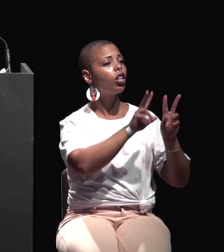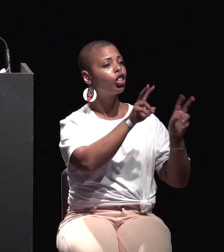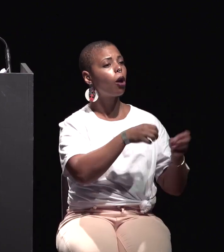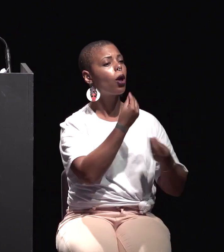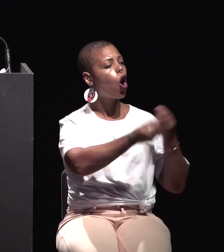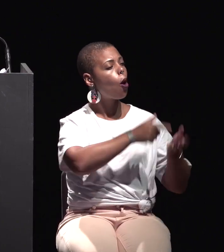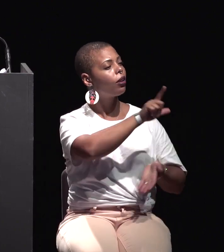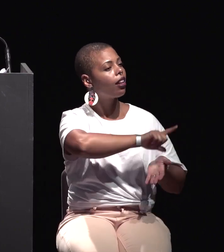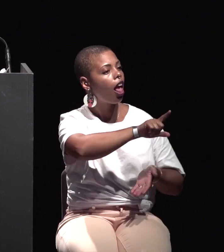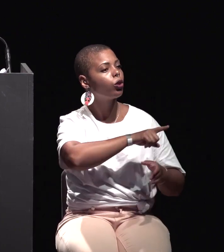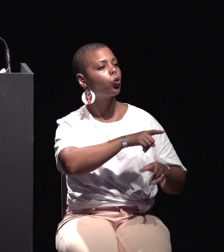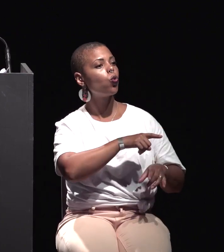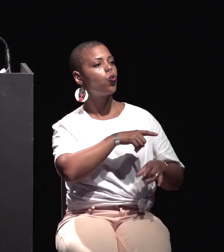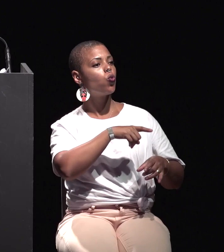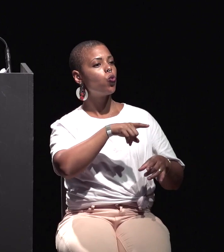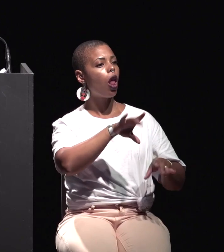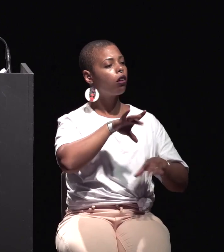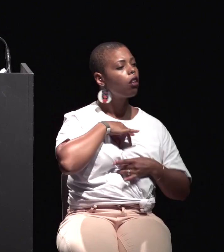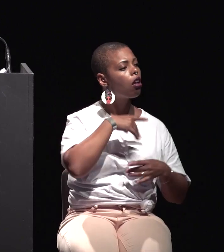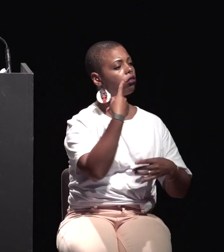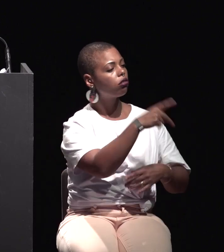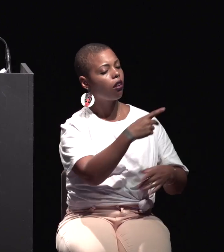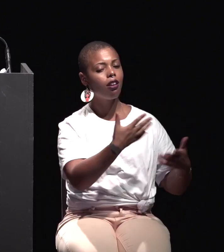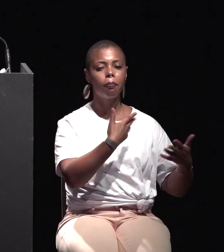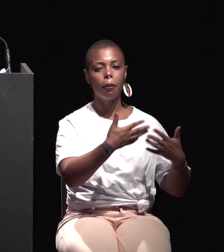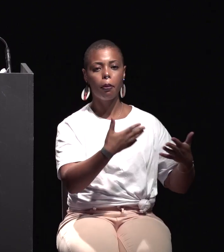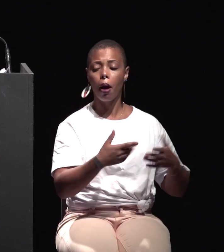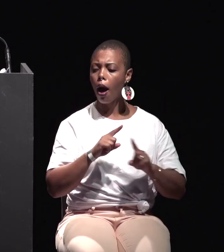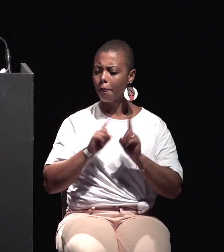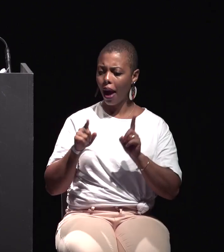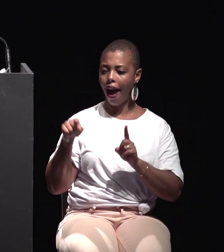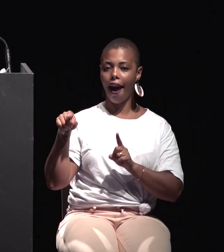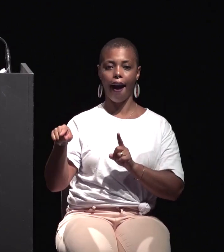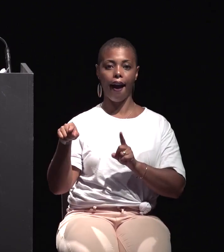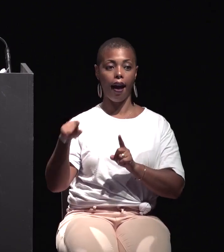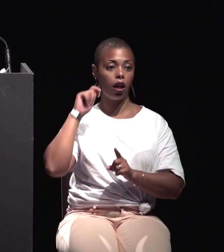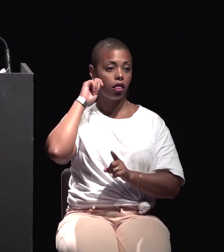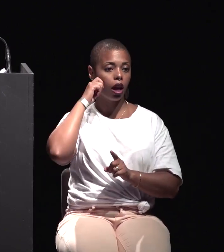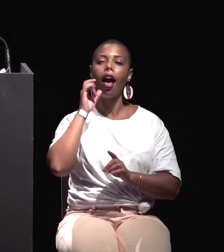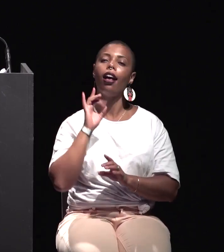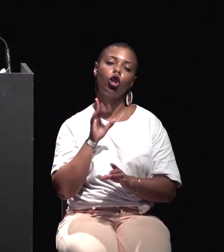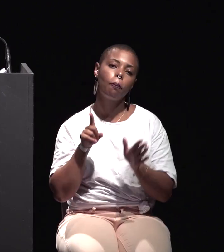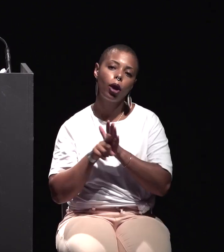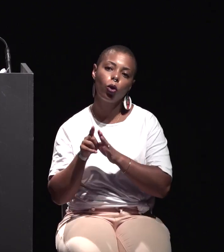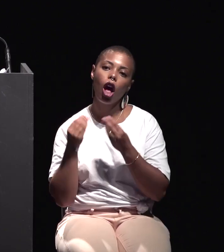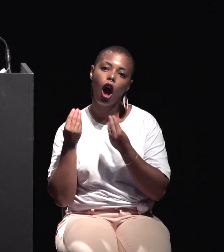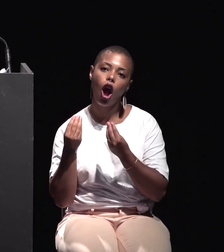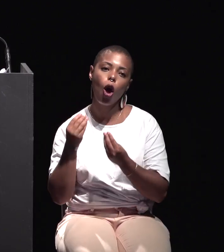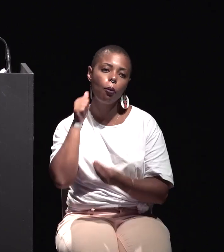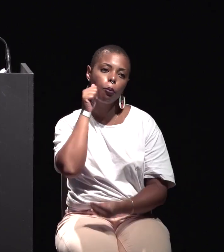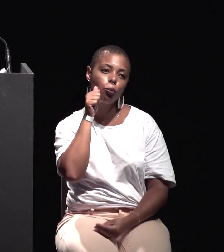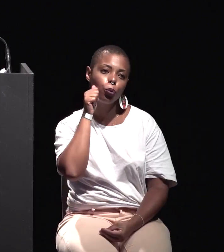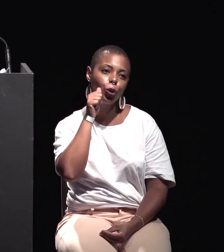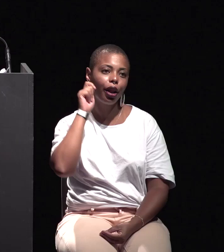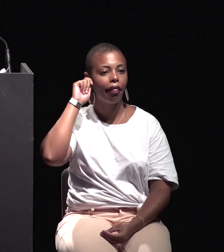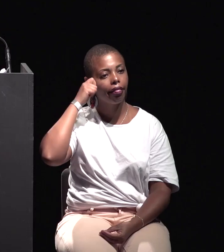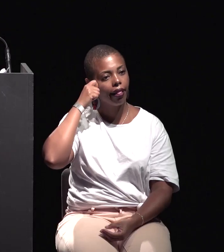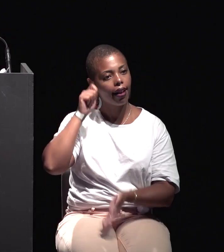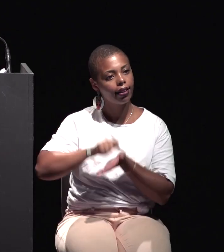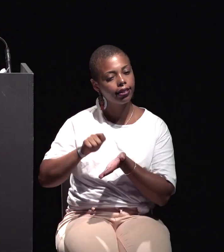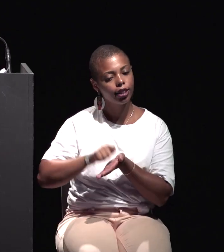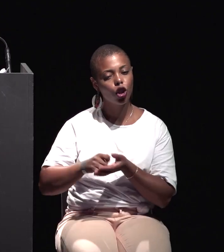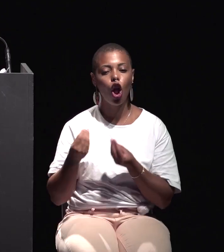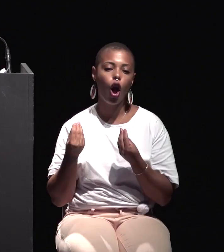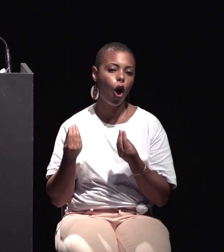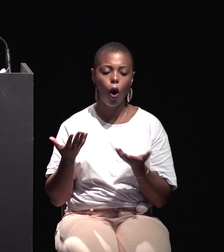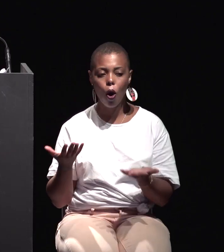que se restringem à caixinha escritora negra. Como é ser uma escritora